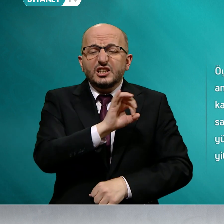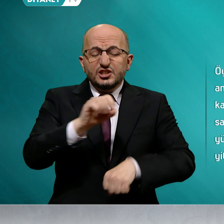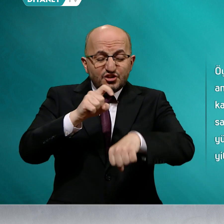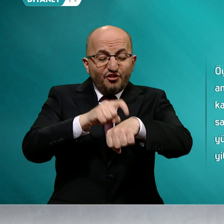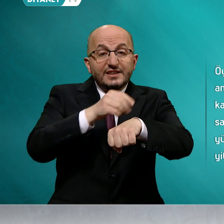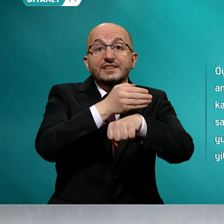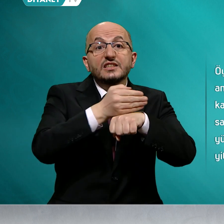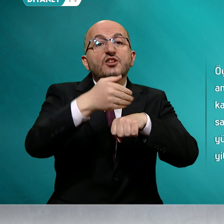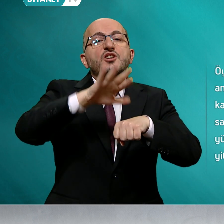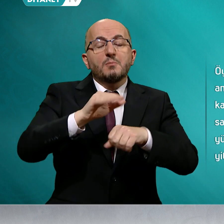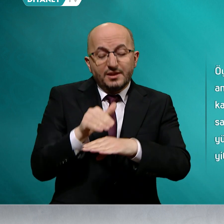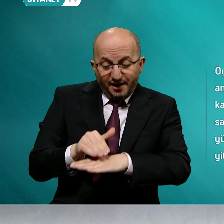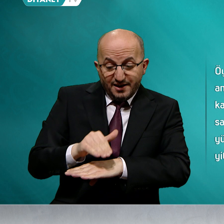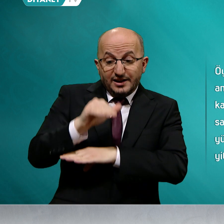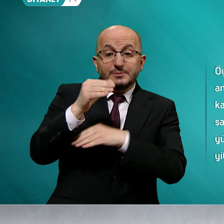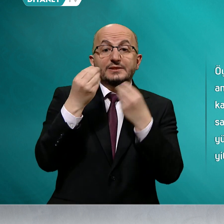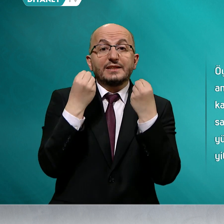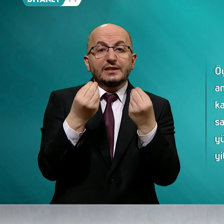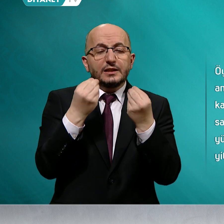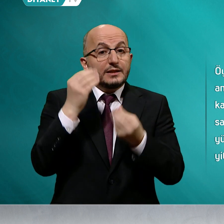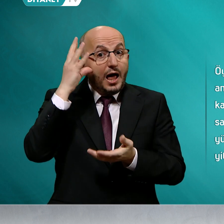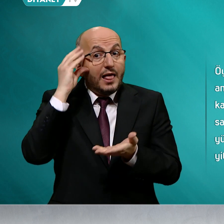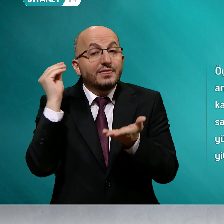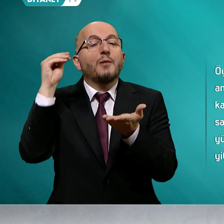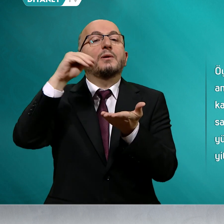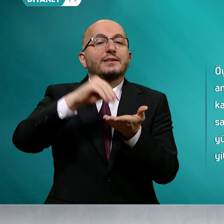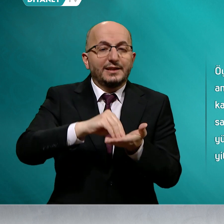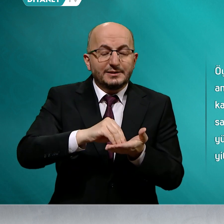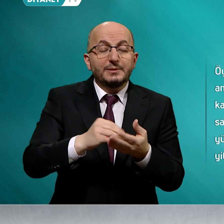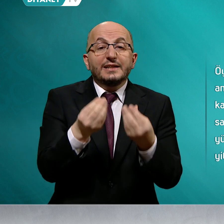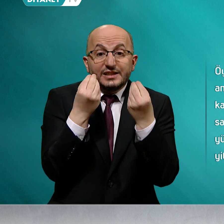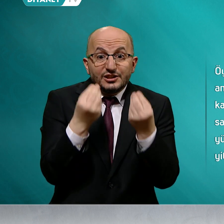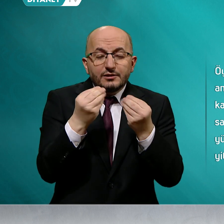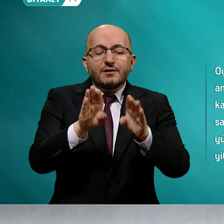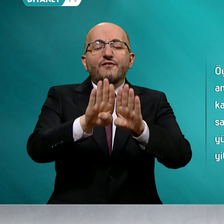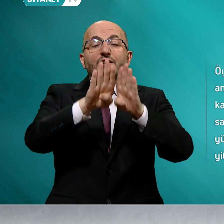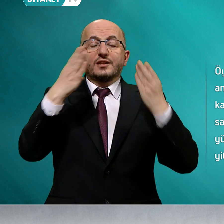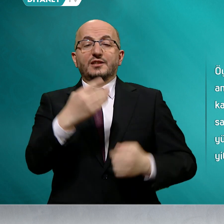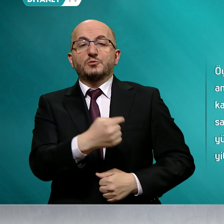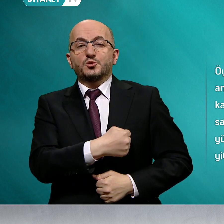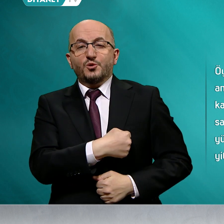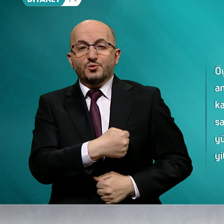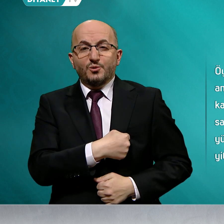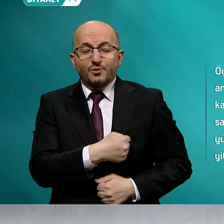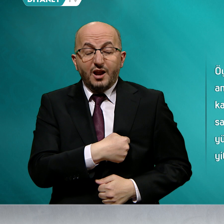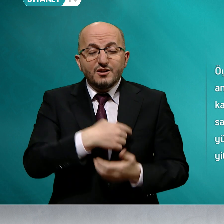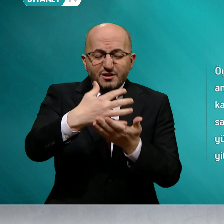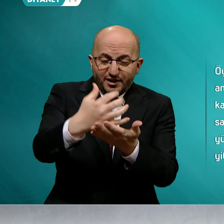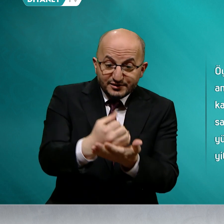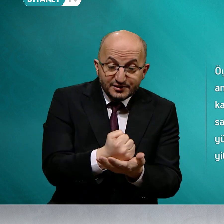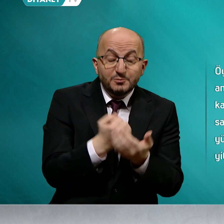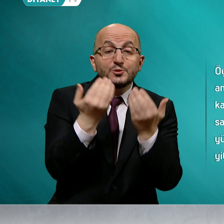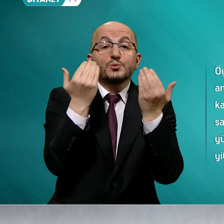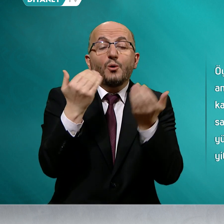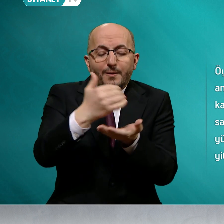Öyleyse hiç vakit geçirmeden hayatımıza iyilikle anlam katalım. İyilikle fethedilmiş gönüller